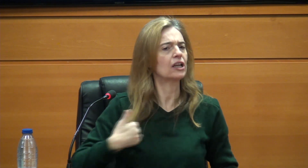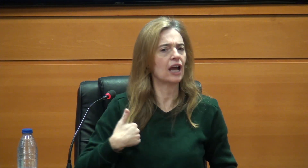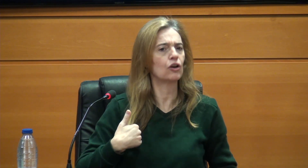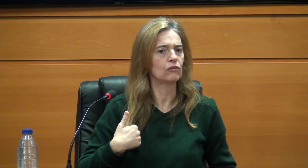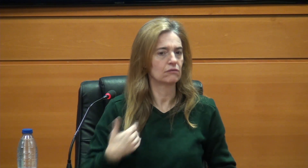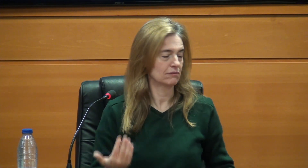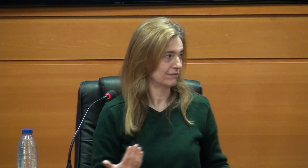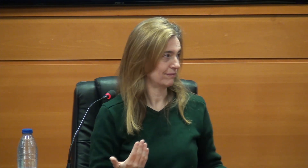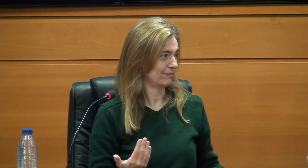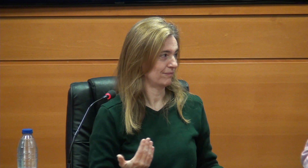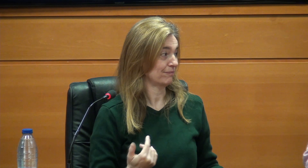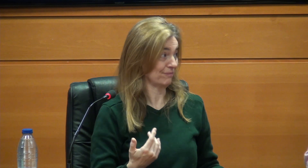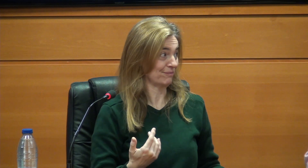yo quiero